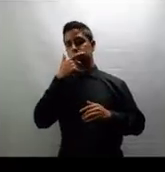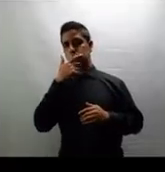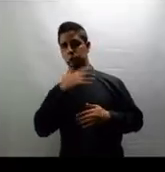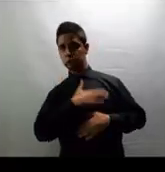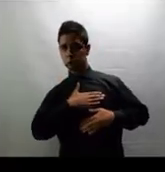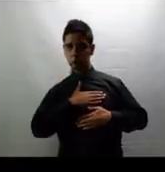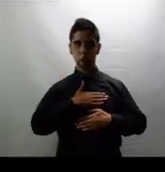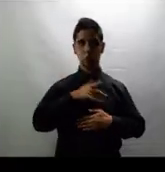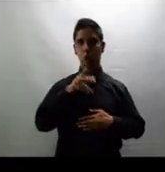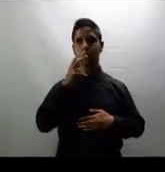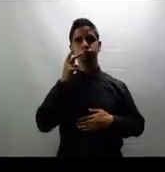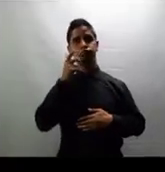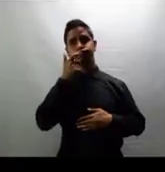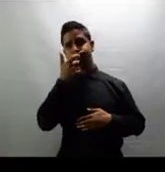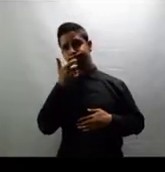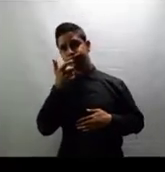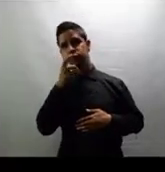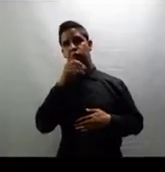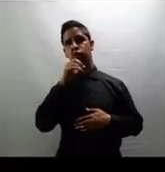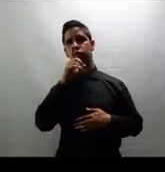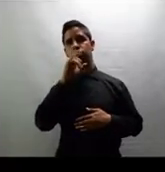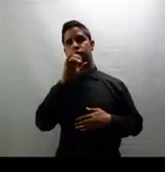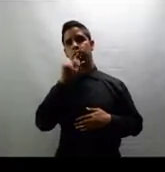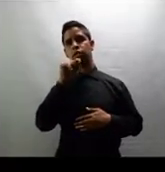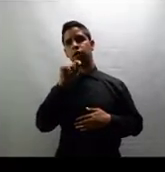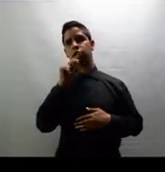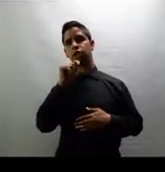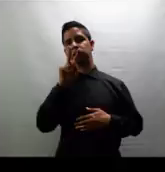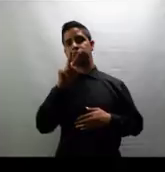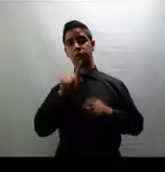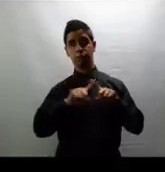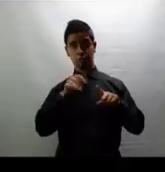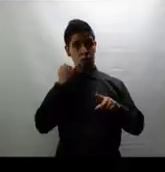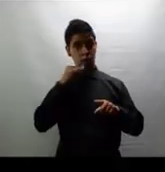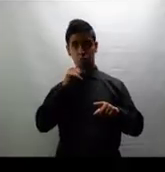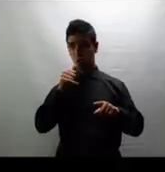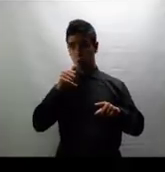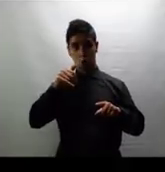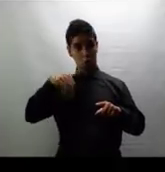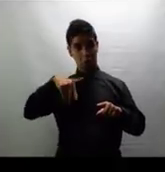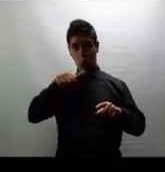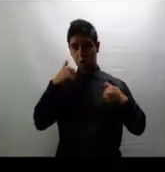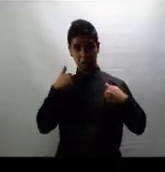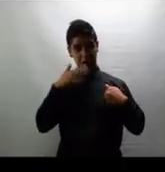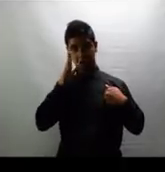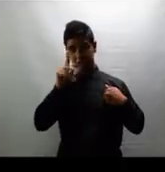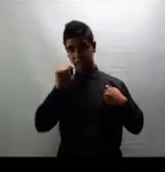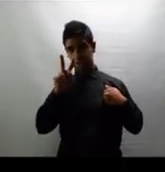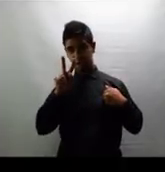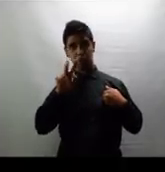y entonces si todavía no tienes directv